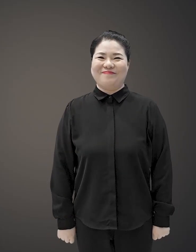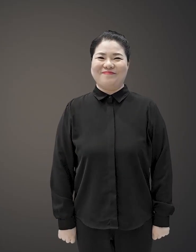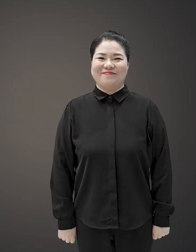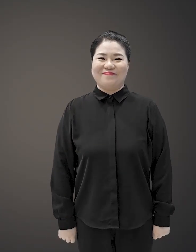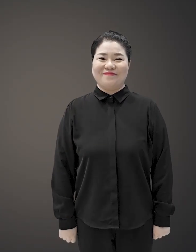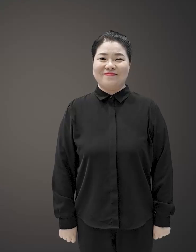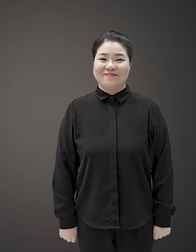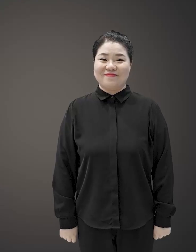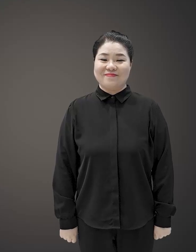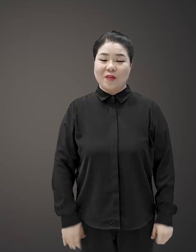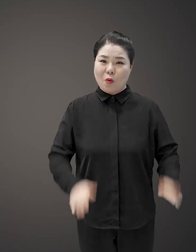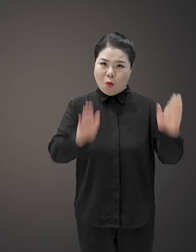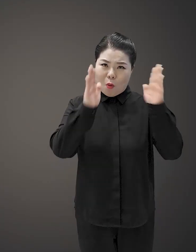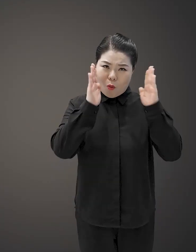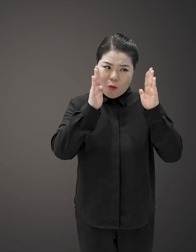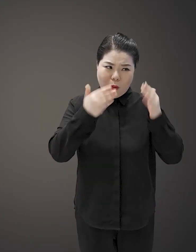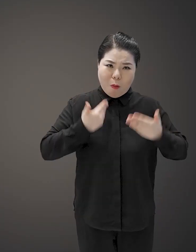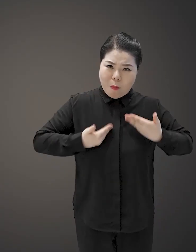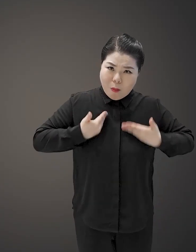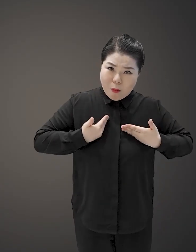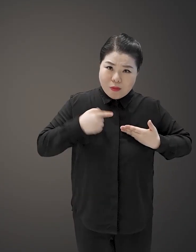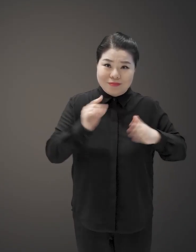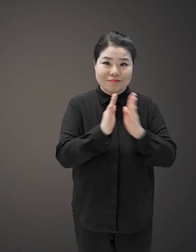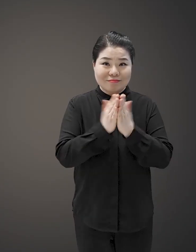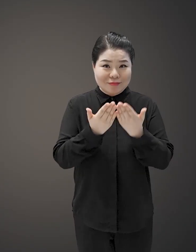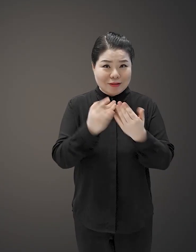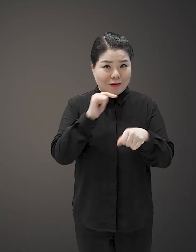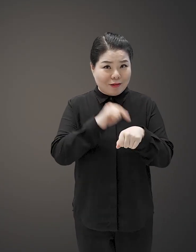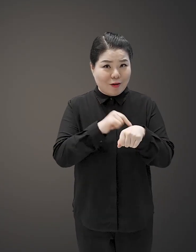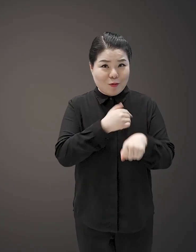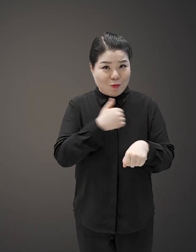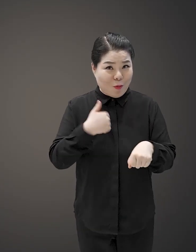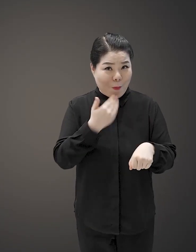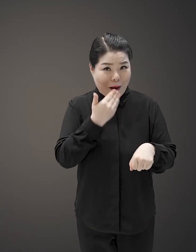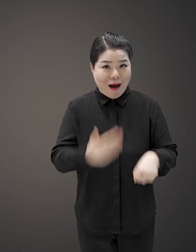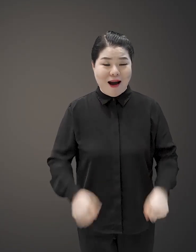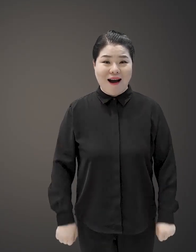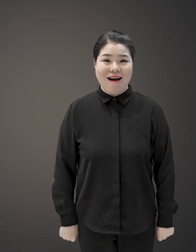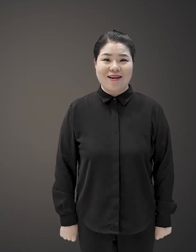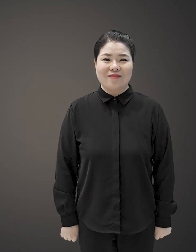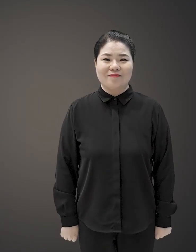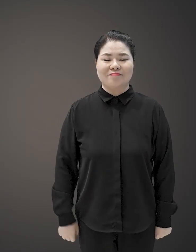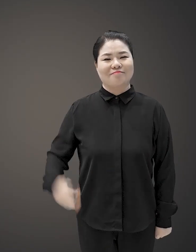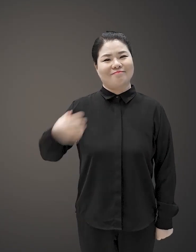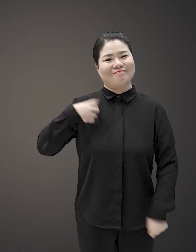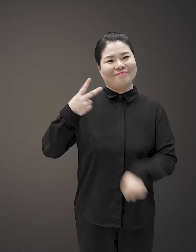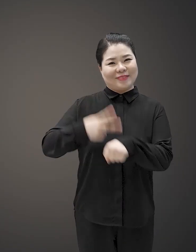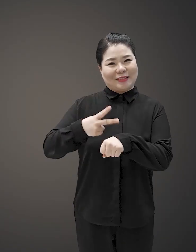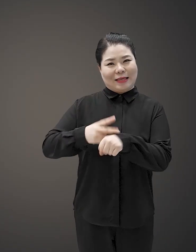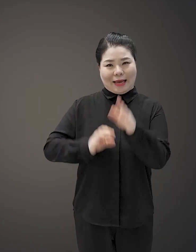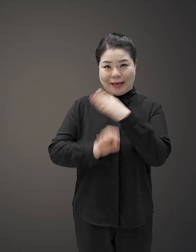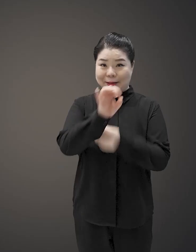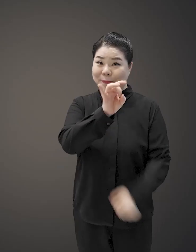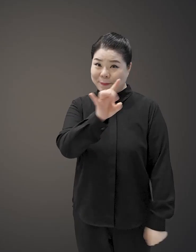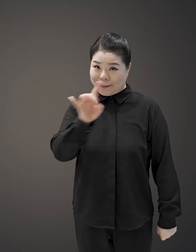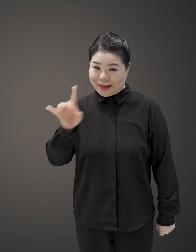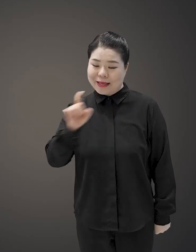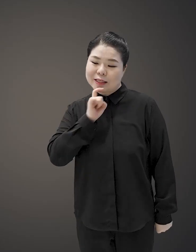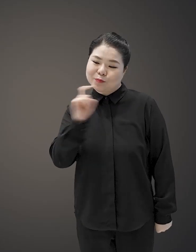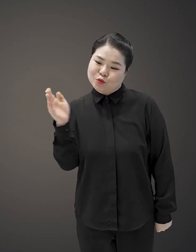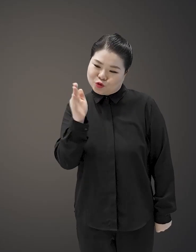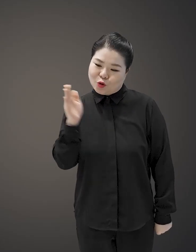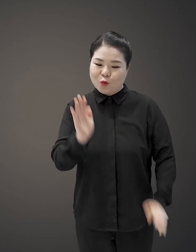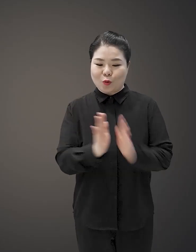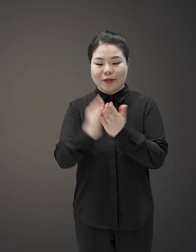되었어요. 질문 2. 공부하기 바빴을 텐데 언제 이 책을 읽었나요? 담임 선생님께서 특별히 저희 반만